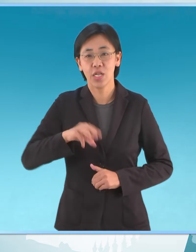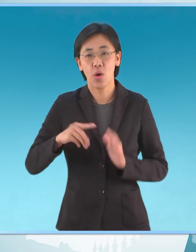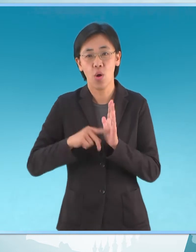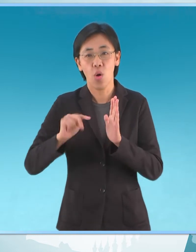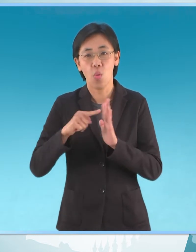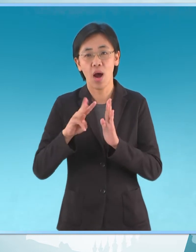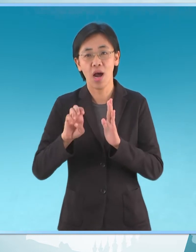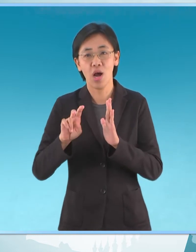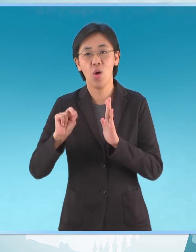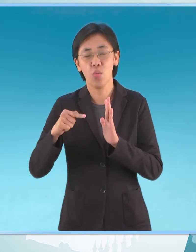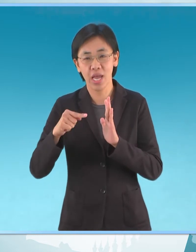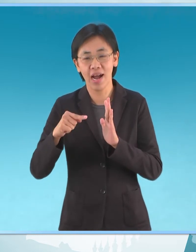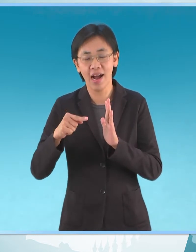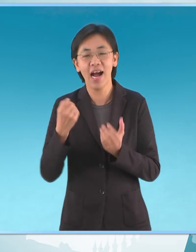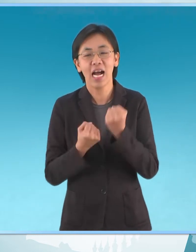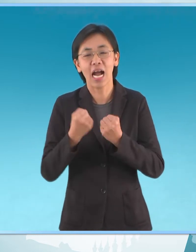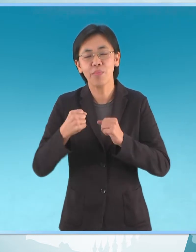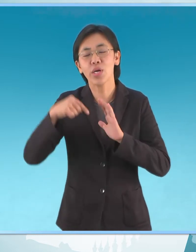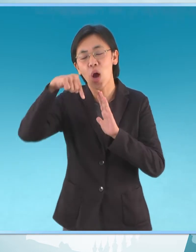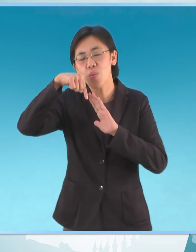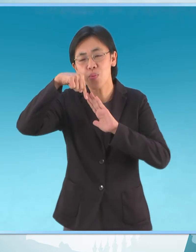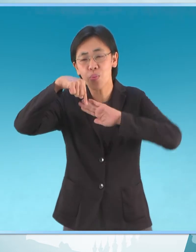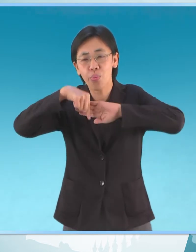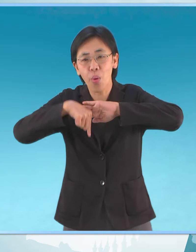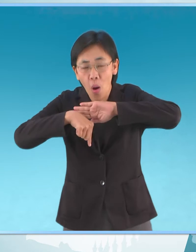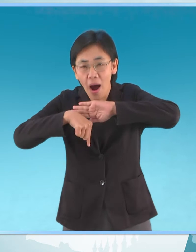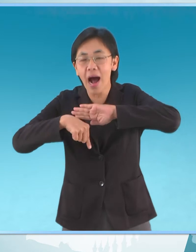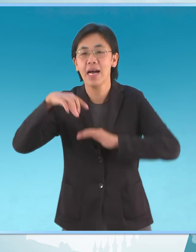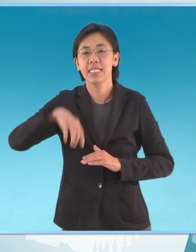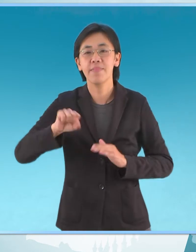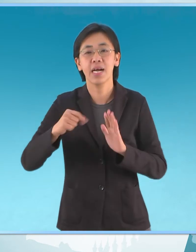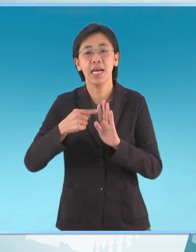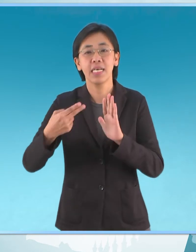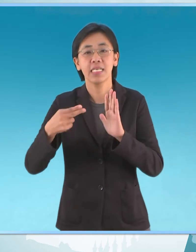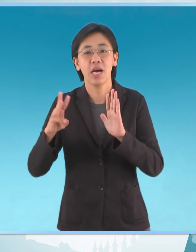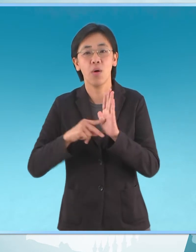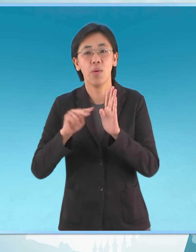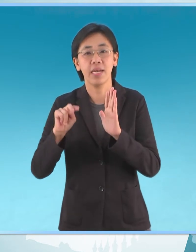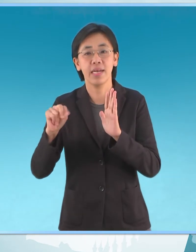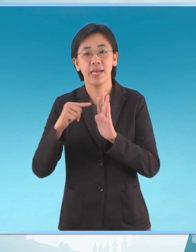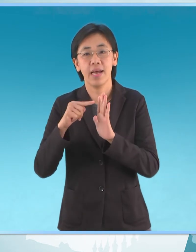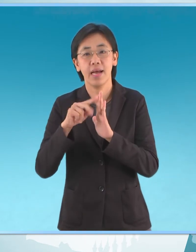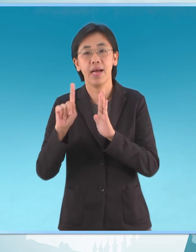างจากวังเวียงและขับลงใต้ไปให้ทันมืดที่เมืองสวรรณเขตครับ